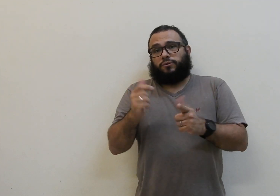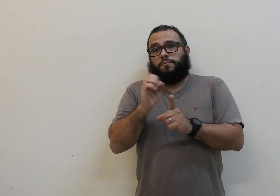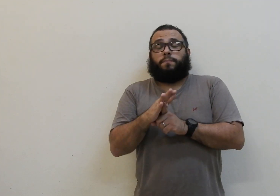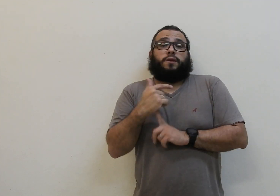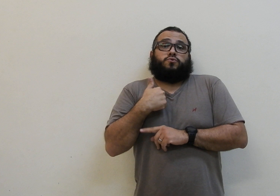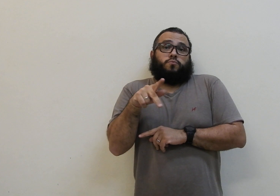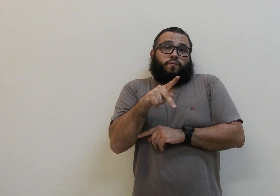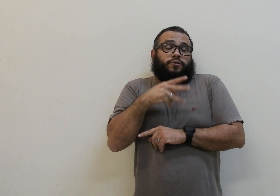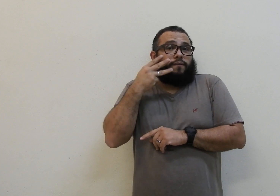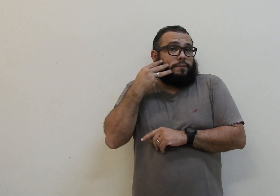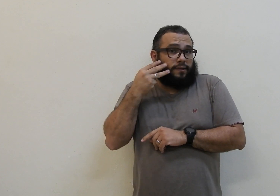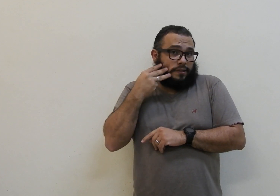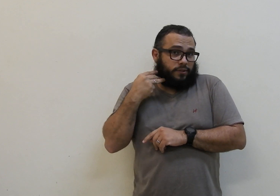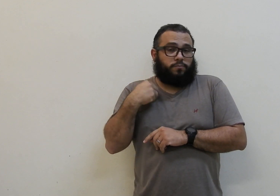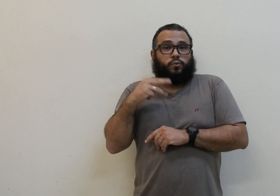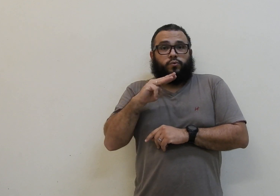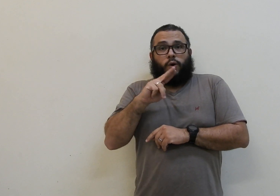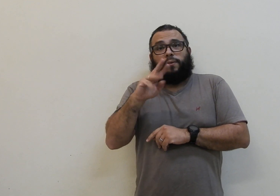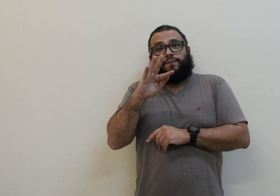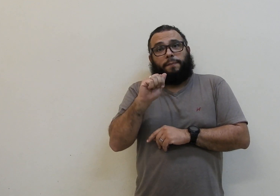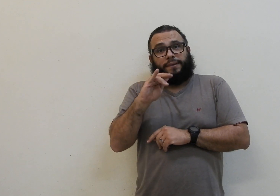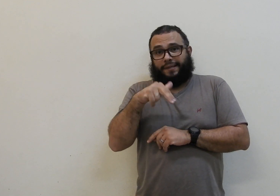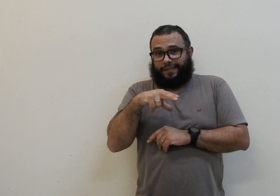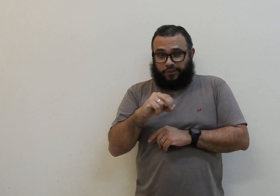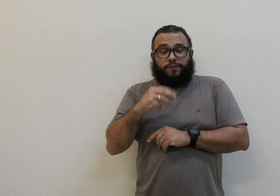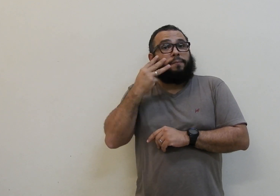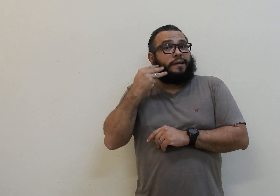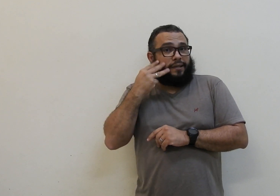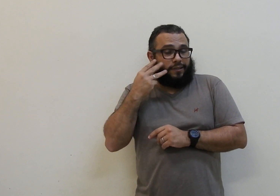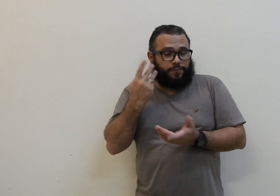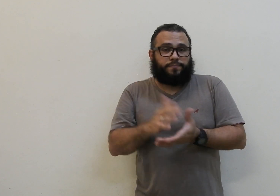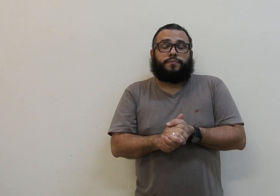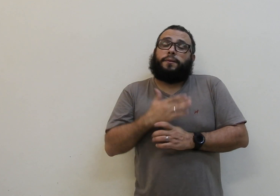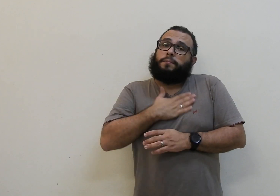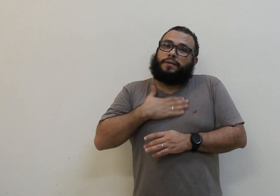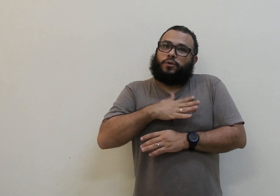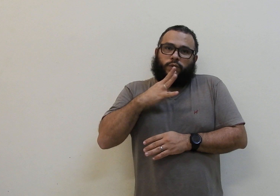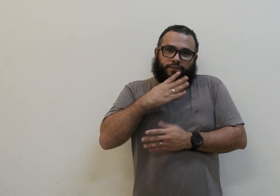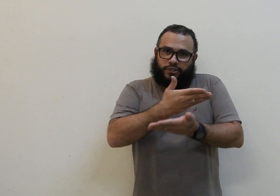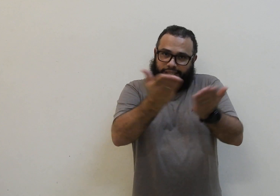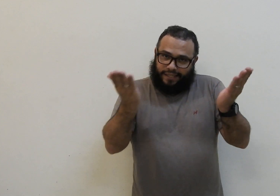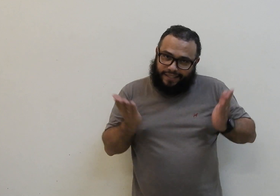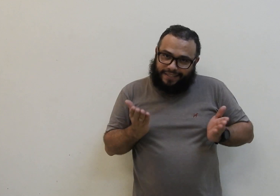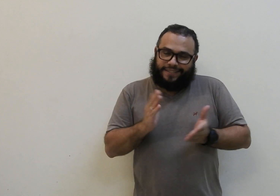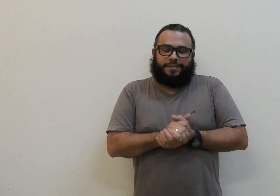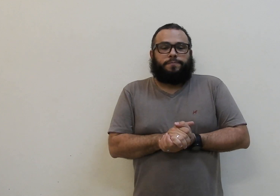Alexandra, contribuindo com a nossa aula de hoje. Eu sou o professor Fabiano, esse é o meu sinal. É um